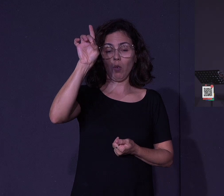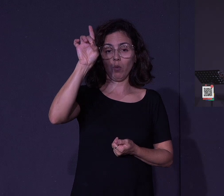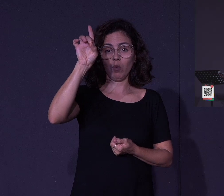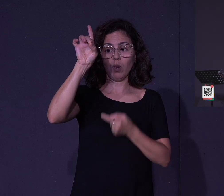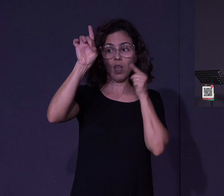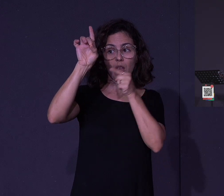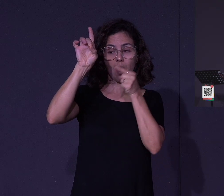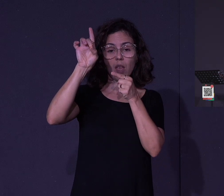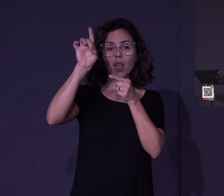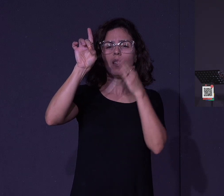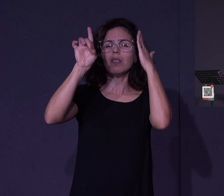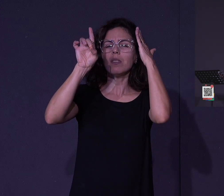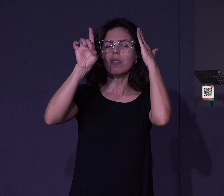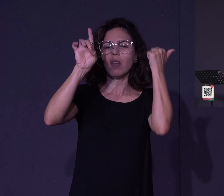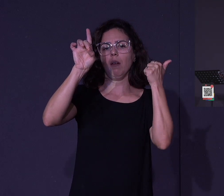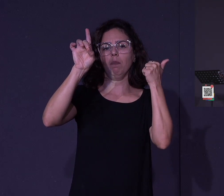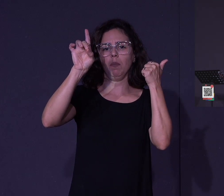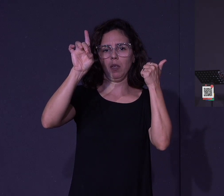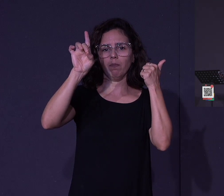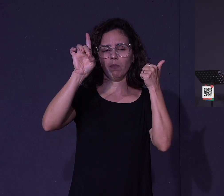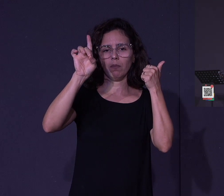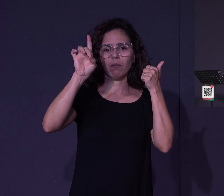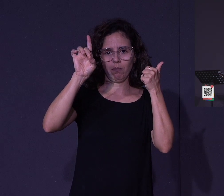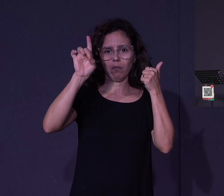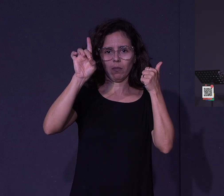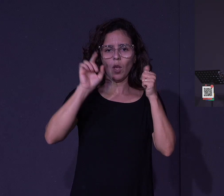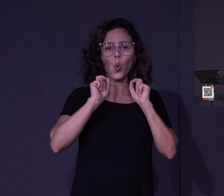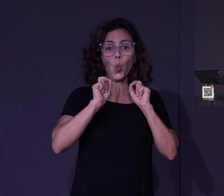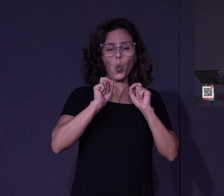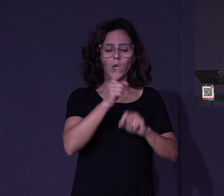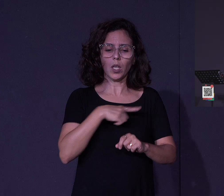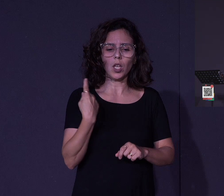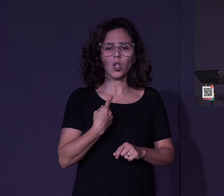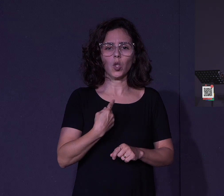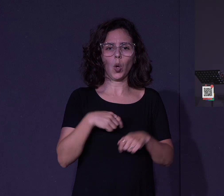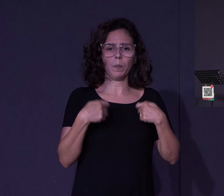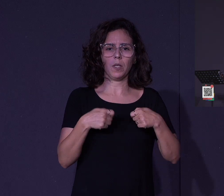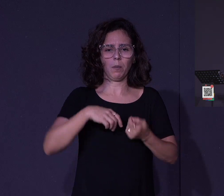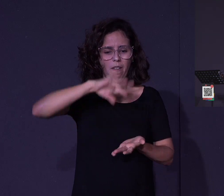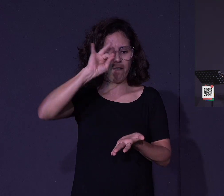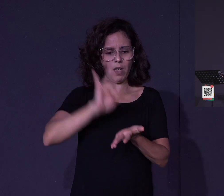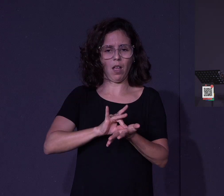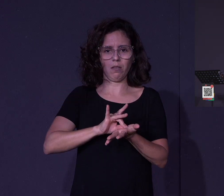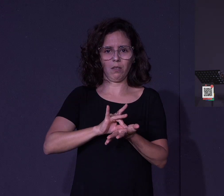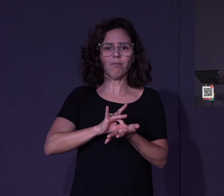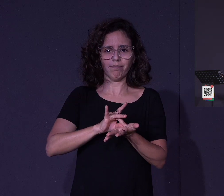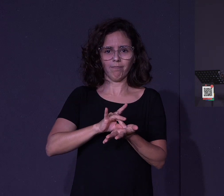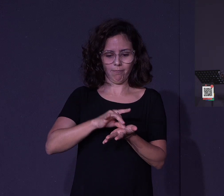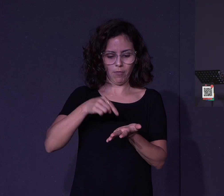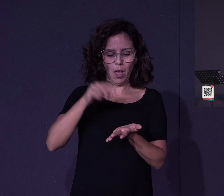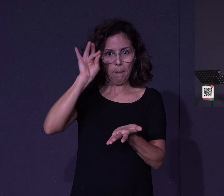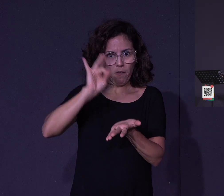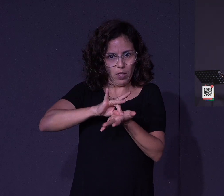nossas reais necessidades. Nunca se esqueça dessa palavrinha, reais. A gente vive